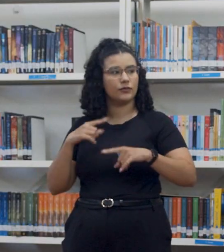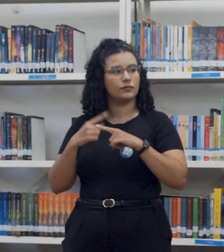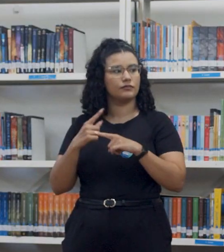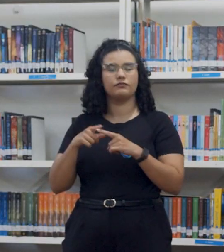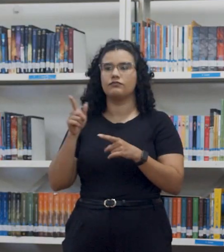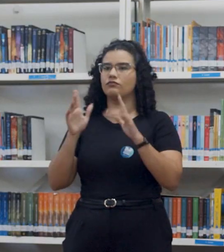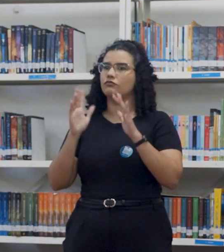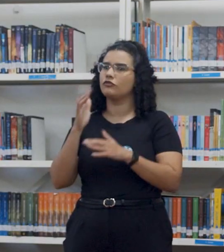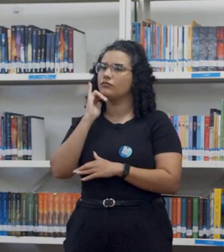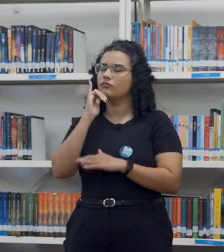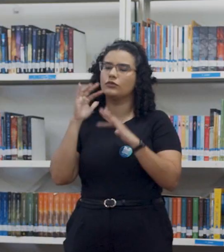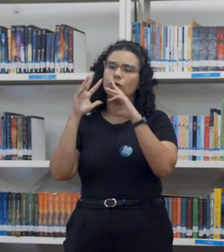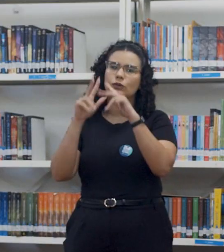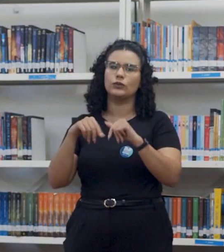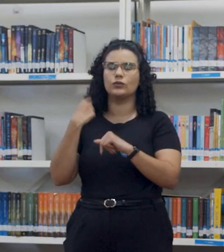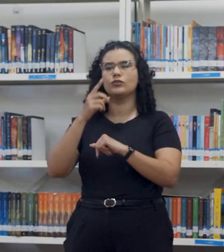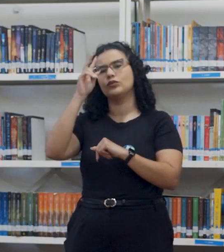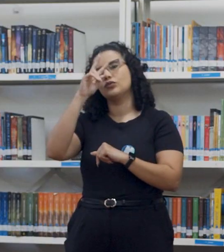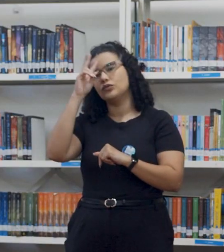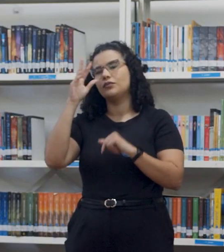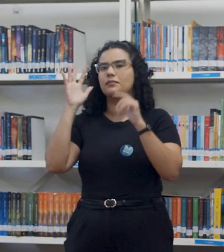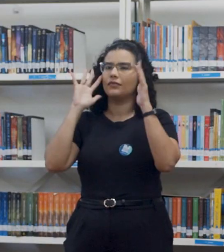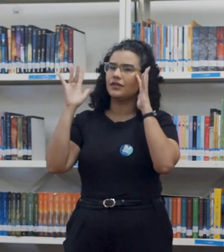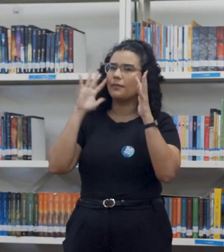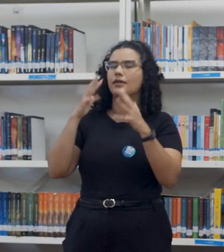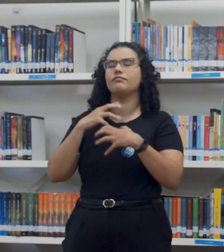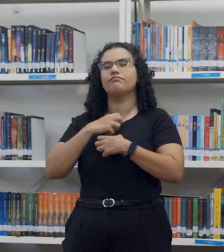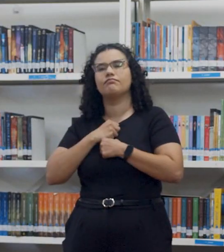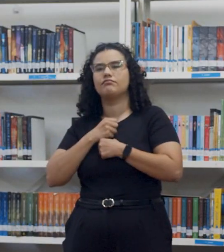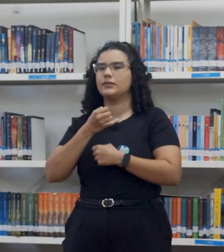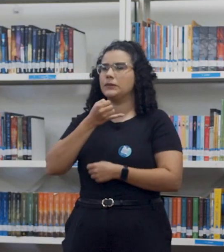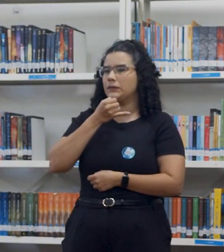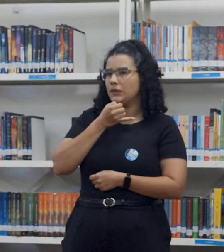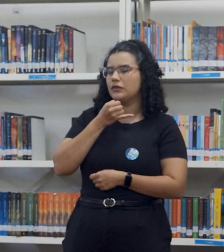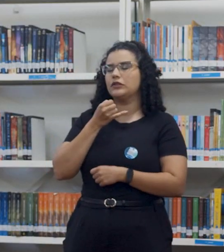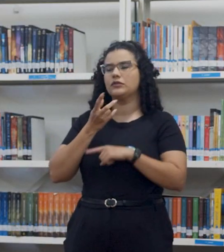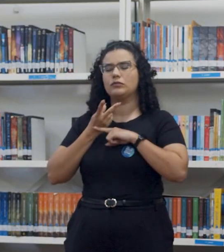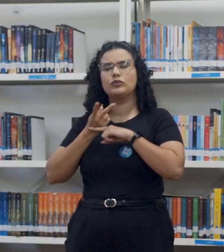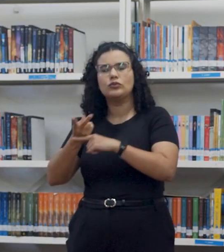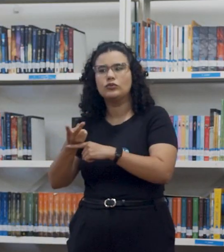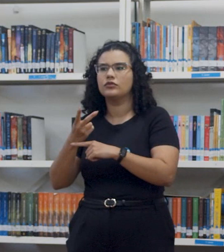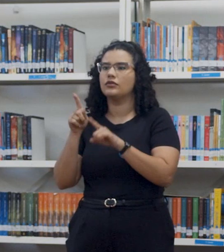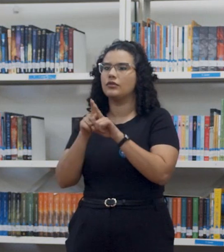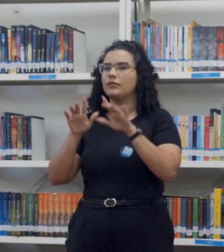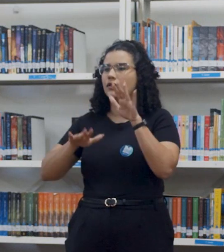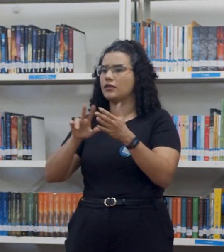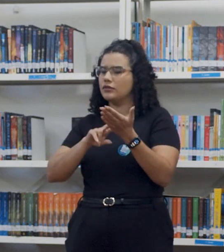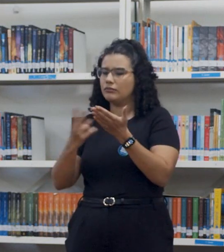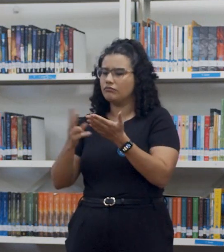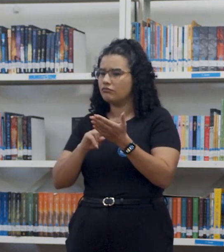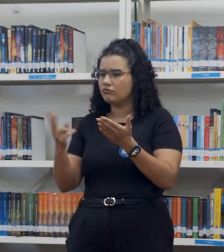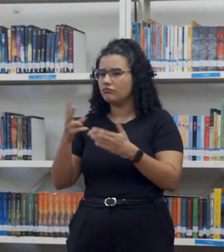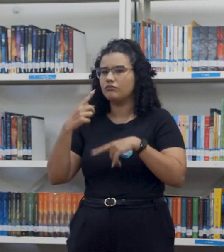que tinha a dizer sobre nossa história, seus pensamentos, amargor, tristezas, buscas e interpretações que cozinharam por